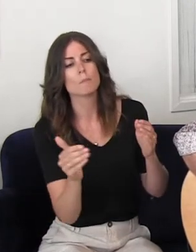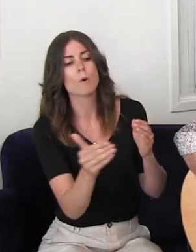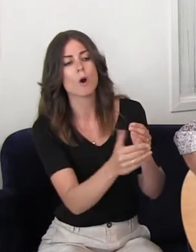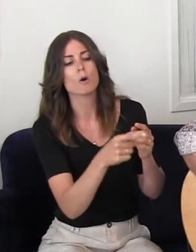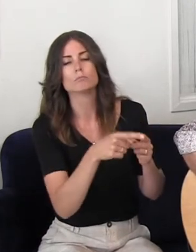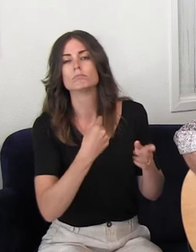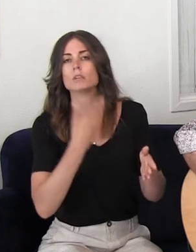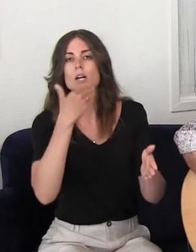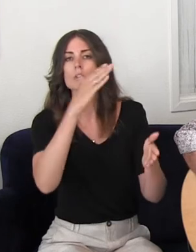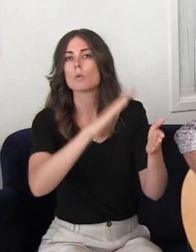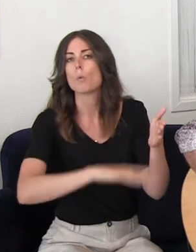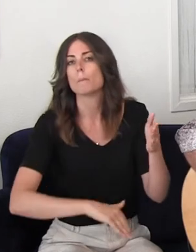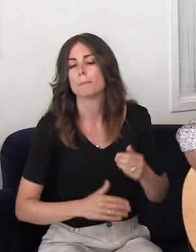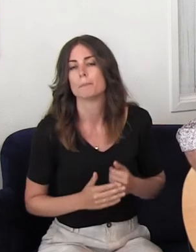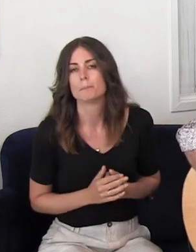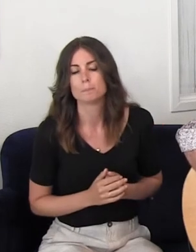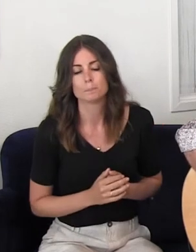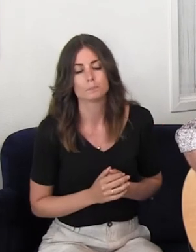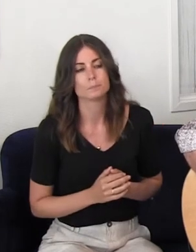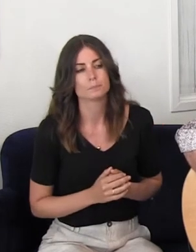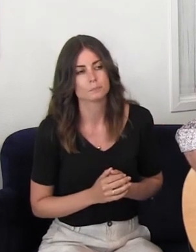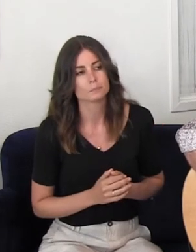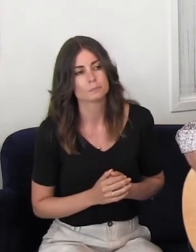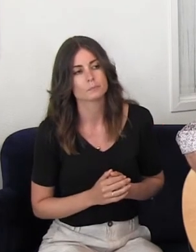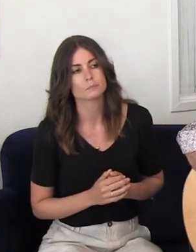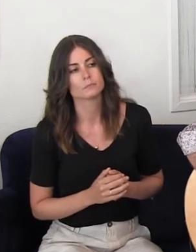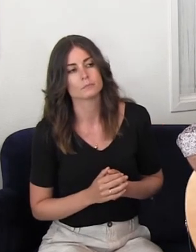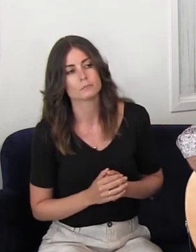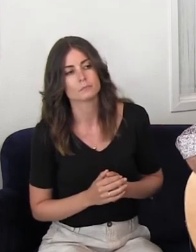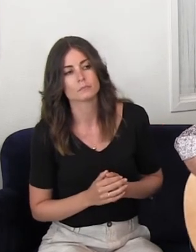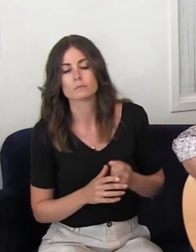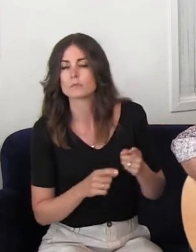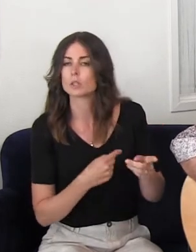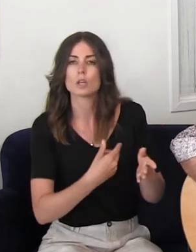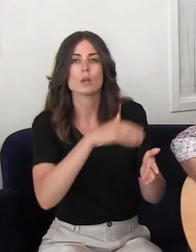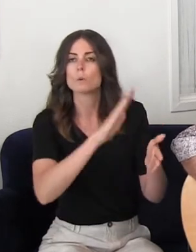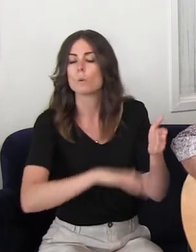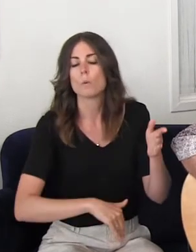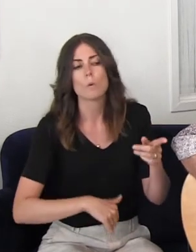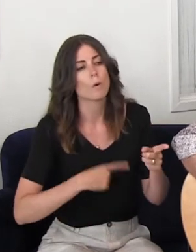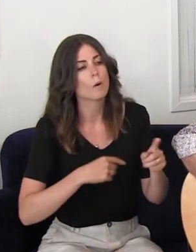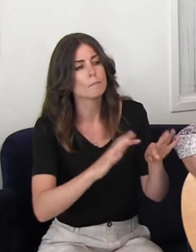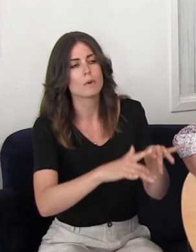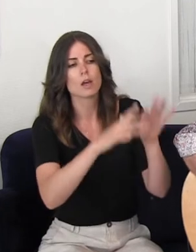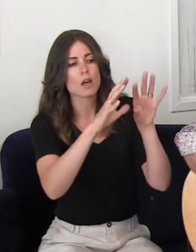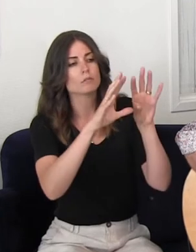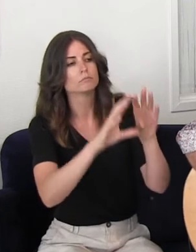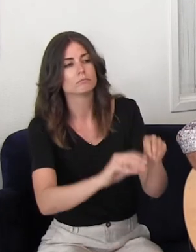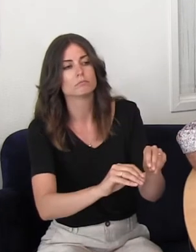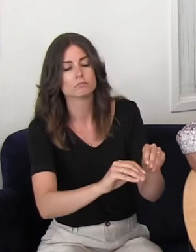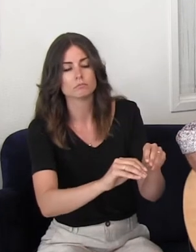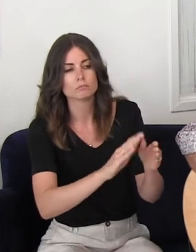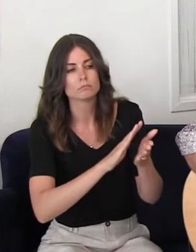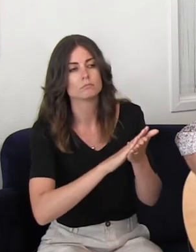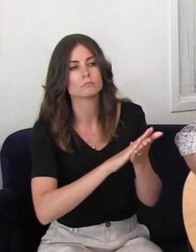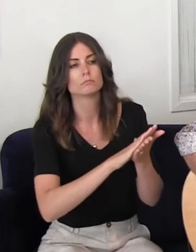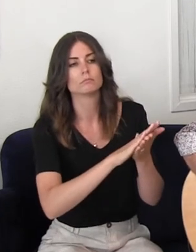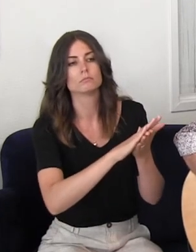bakom lönnarnas drag. Det är tomt, det är bränt, det